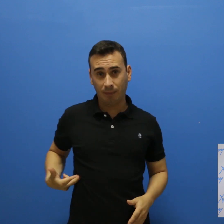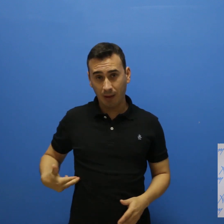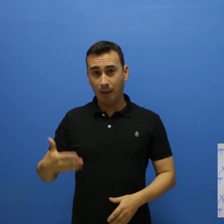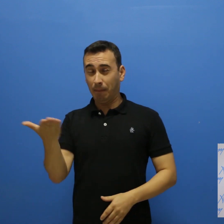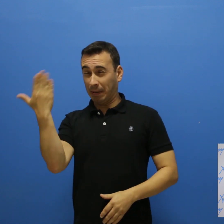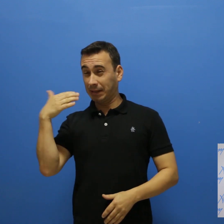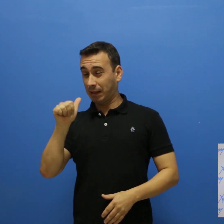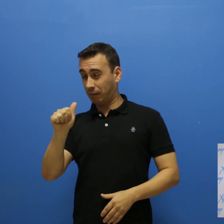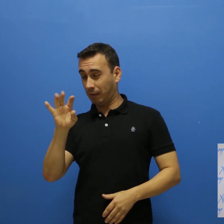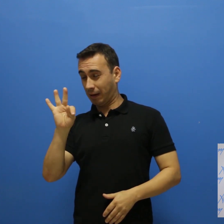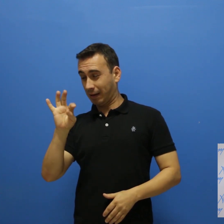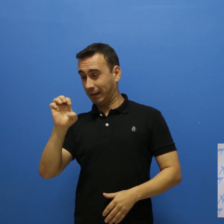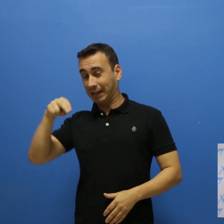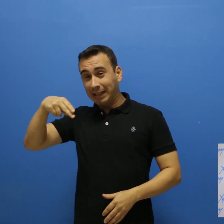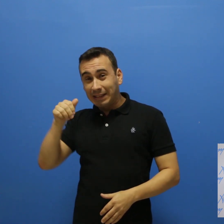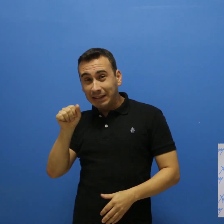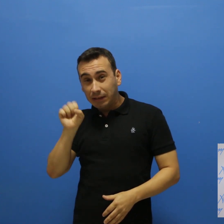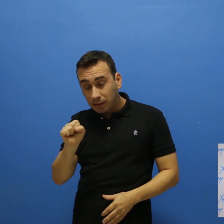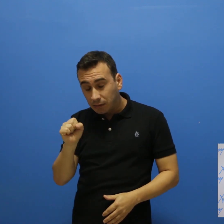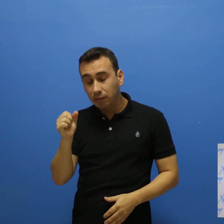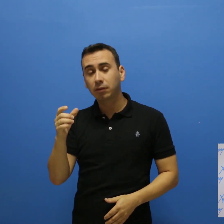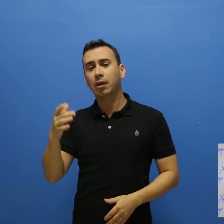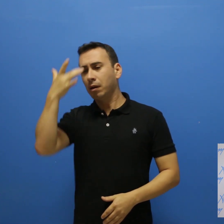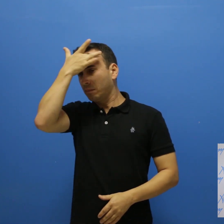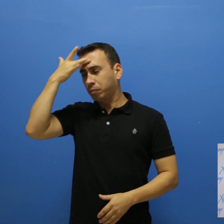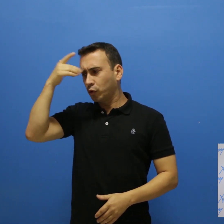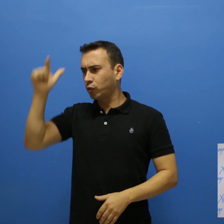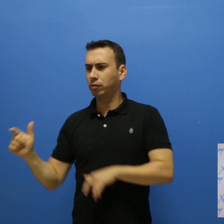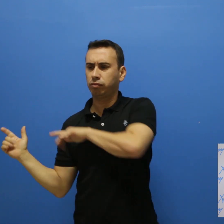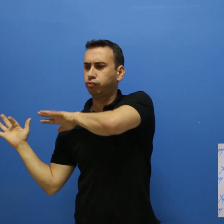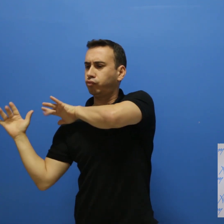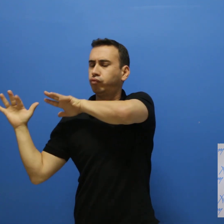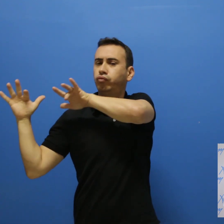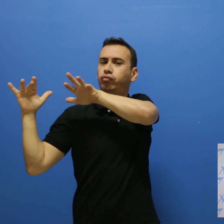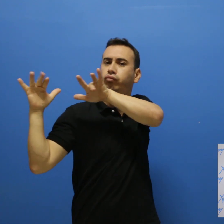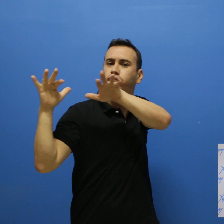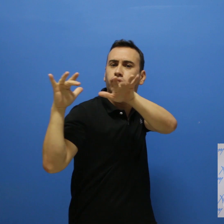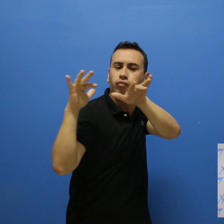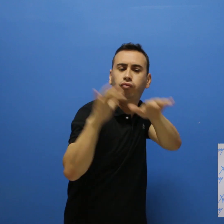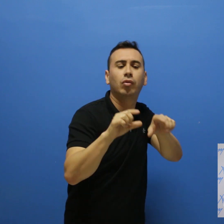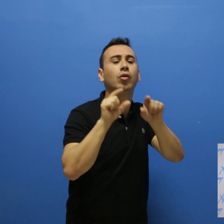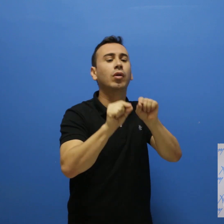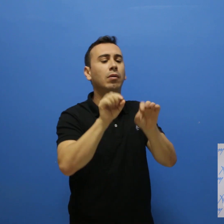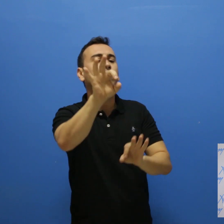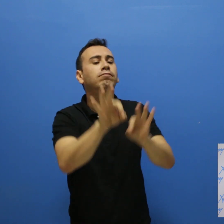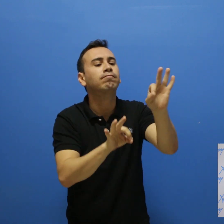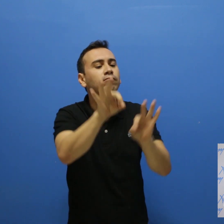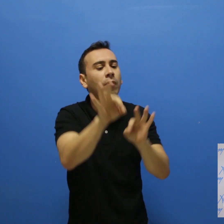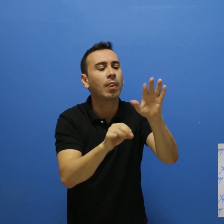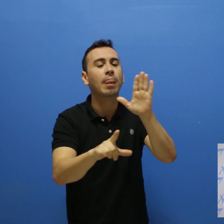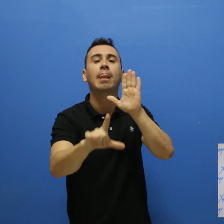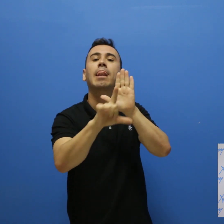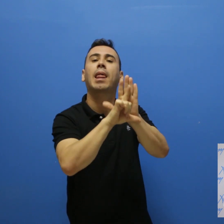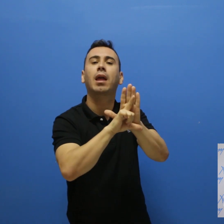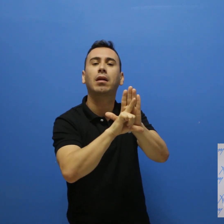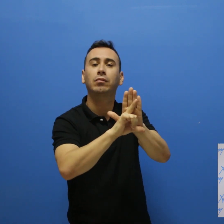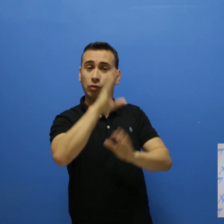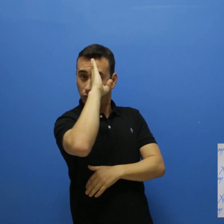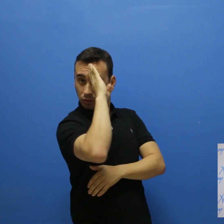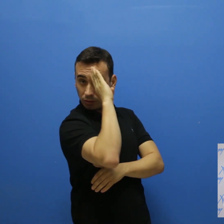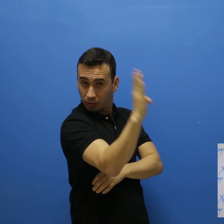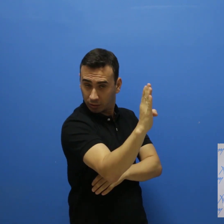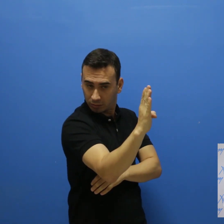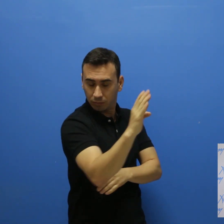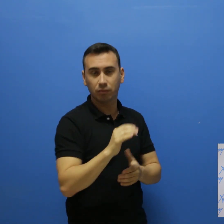democracia ateniense, os cidadãos iam para a praça pública elaborar diretamente as leis. O